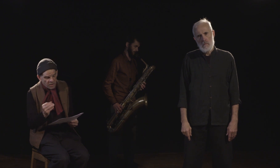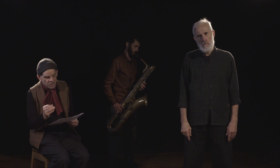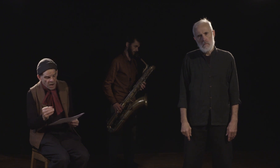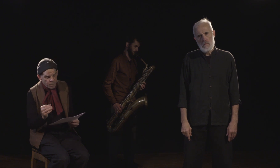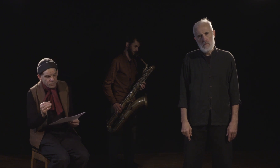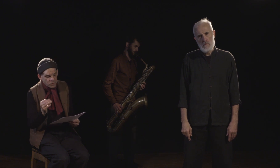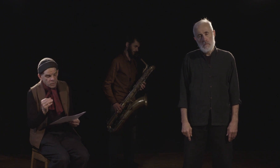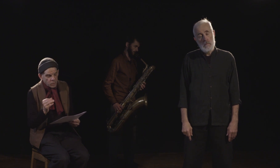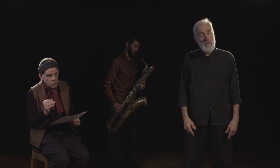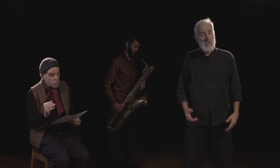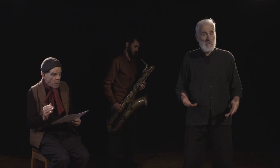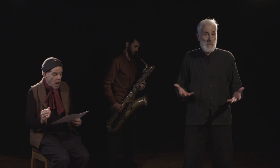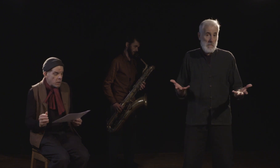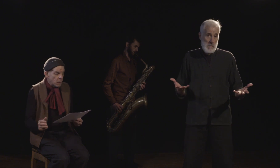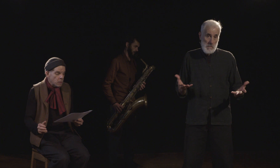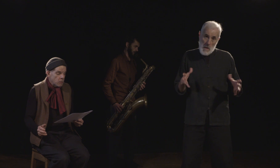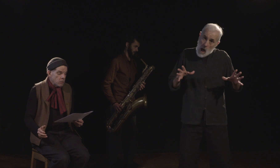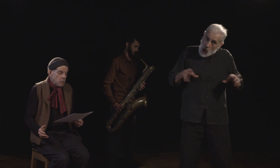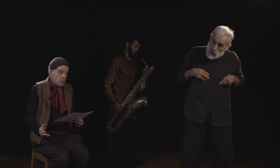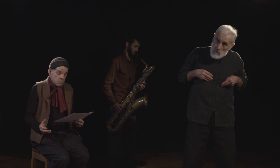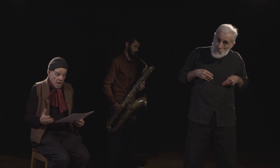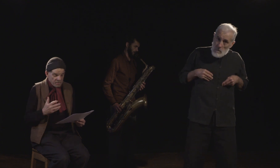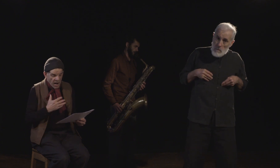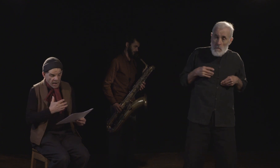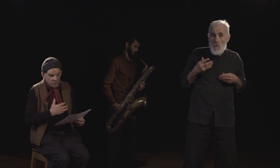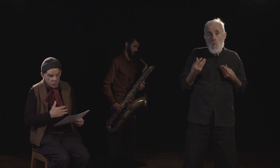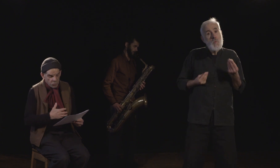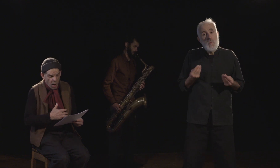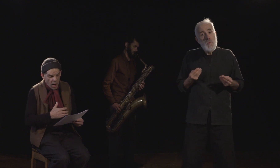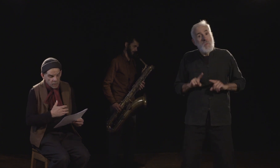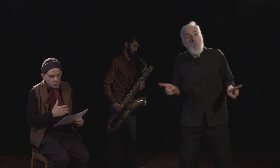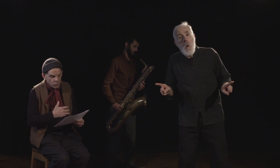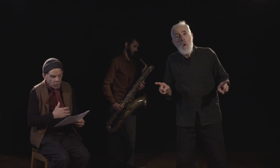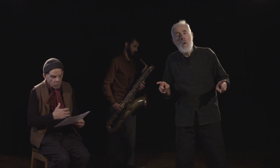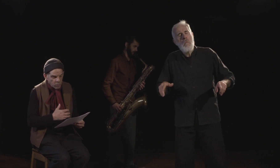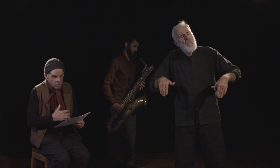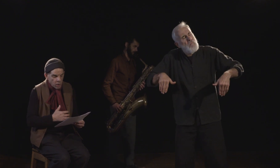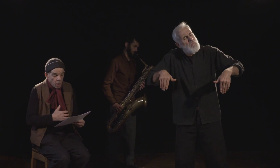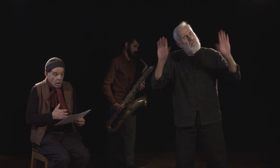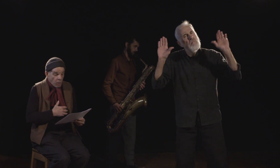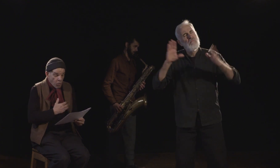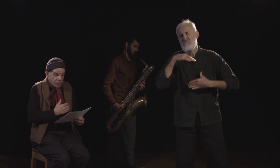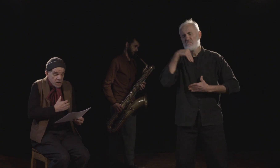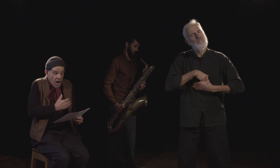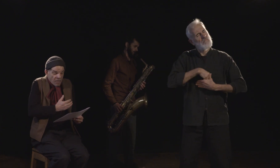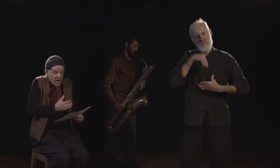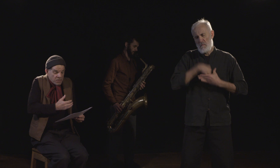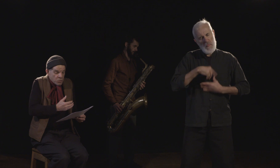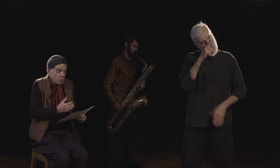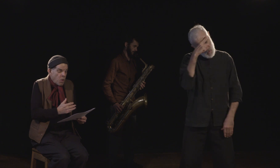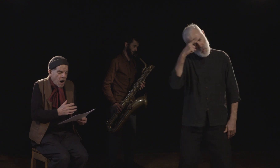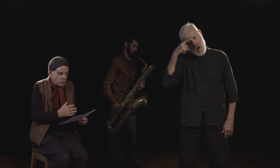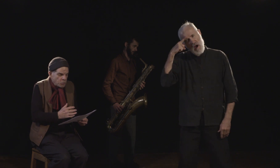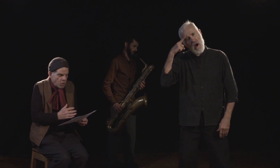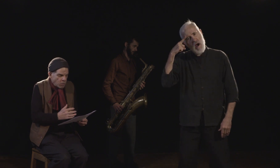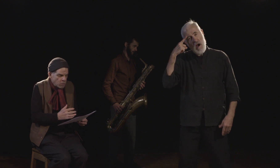On l'accepte ou pas, mais ça reste noir dedans. On vit avec